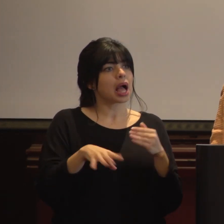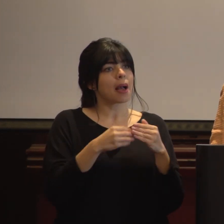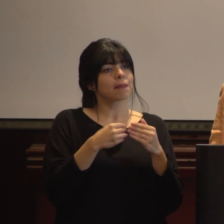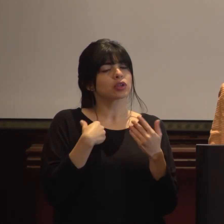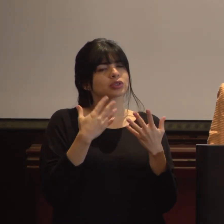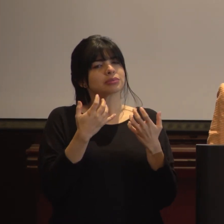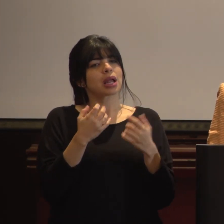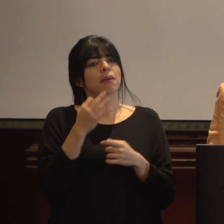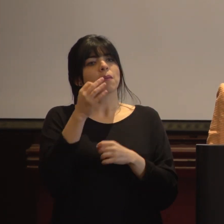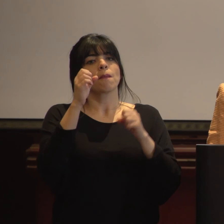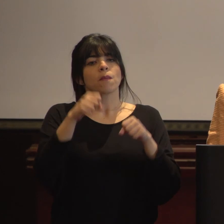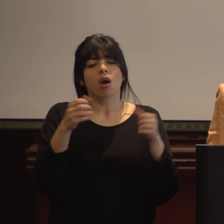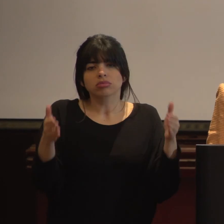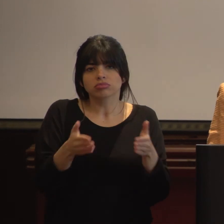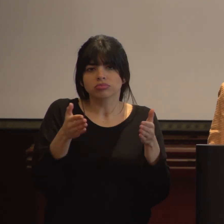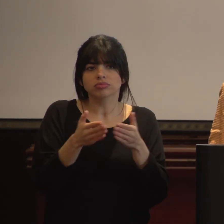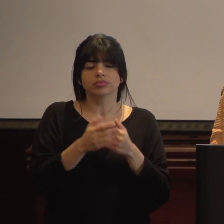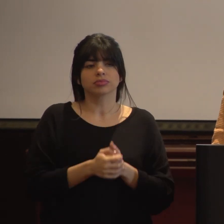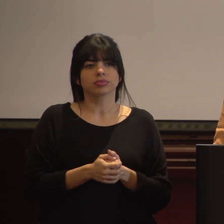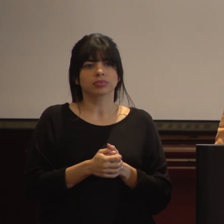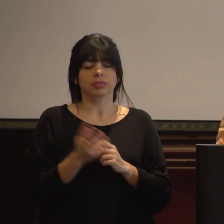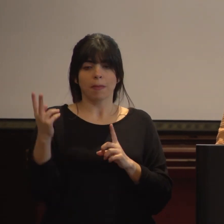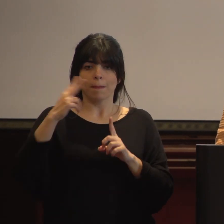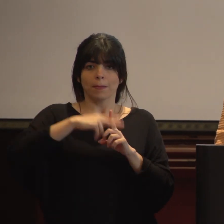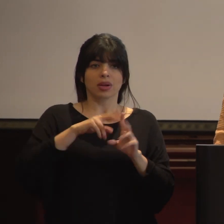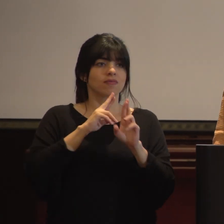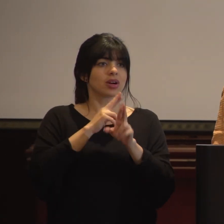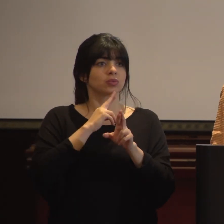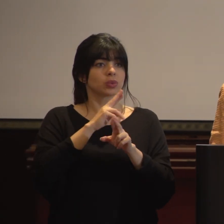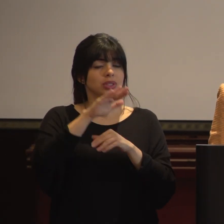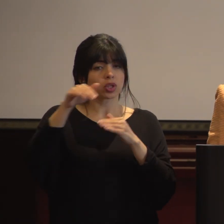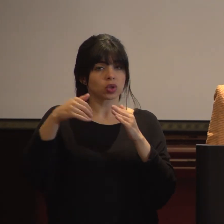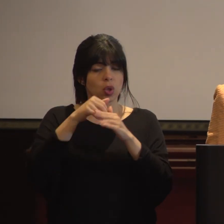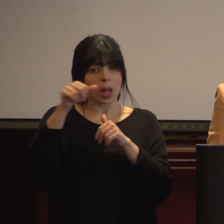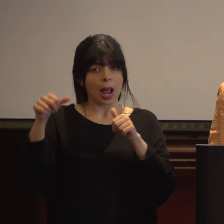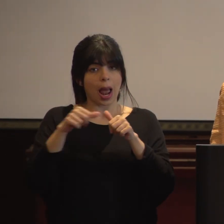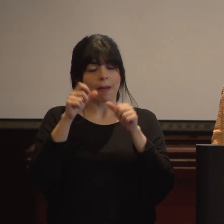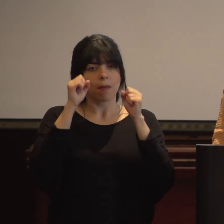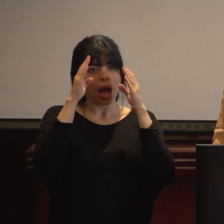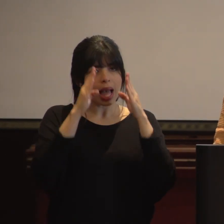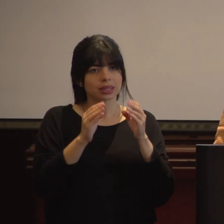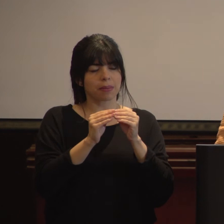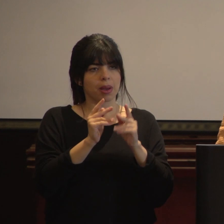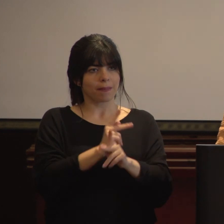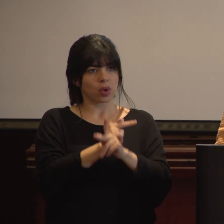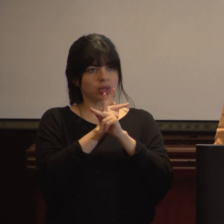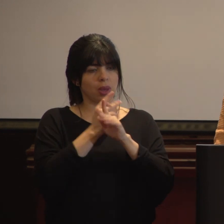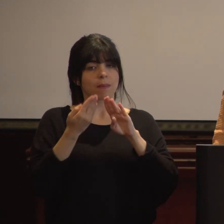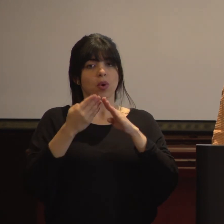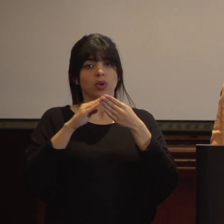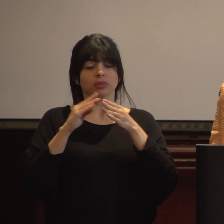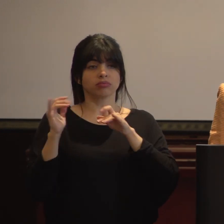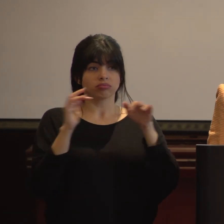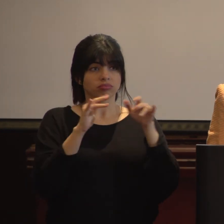aspiramos a que se pueda fomentar la aplicación de respuestas regionales para atender la protección de poblaciones